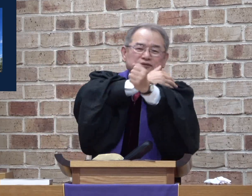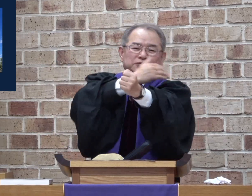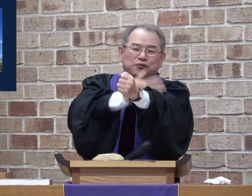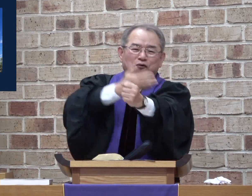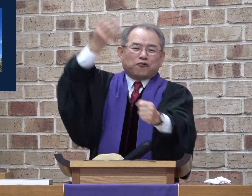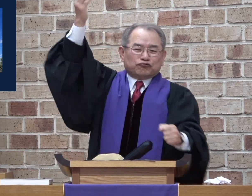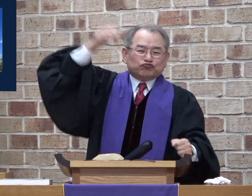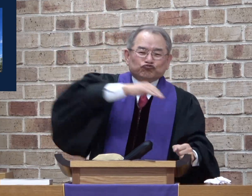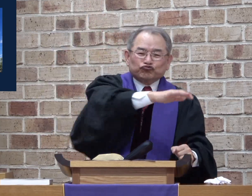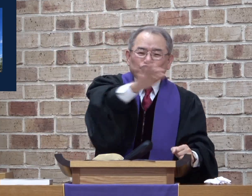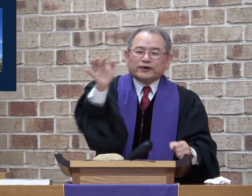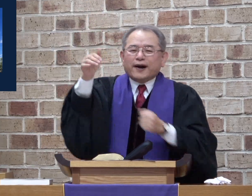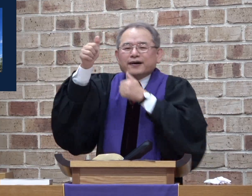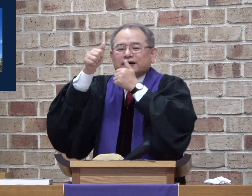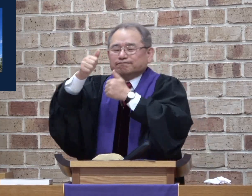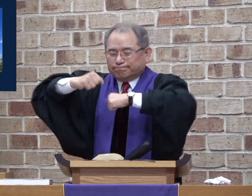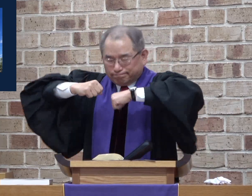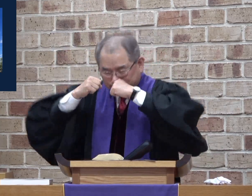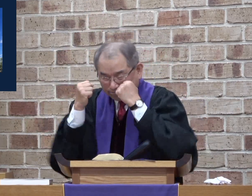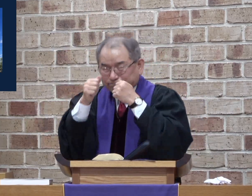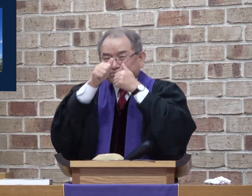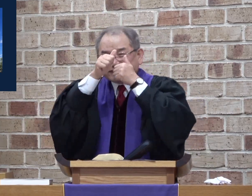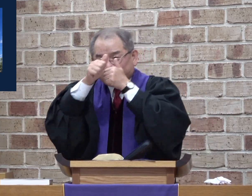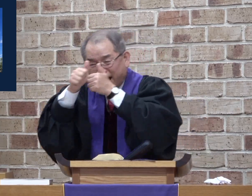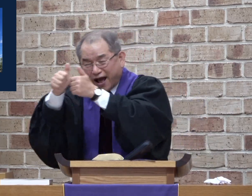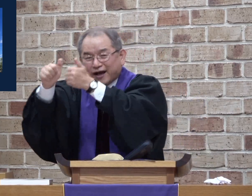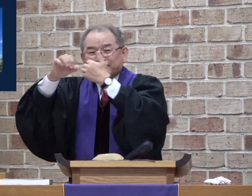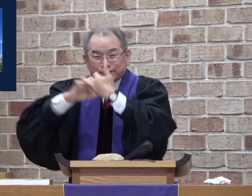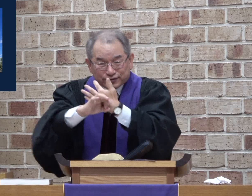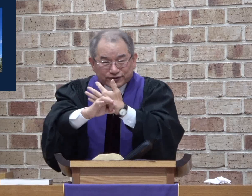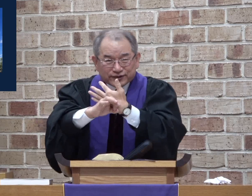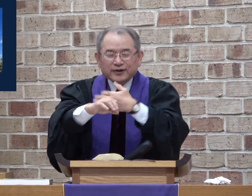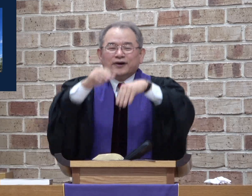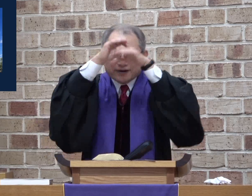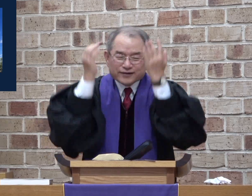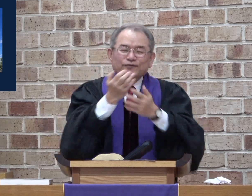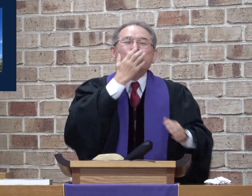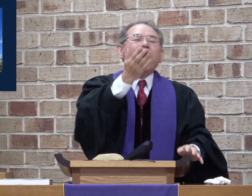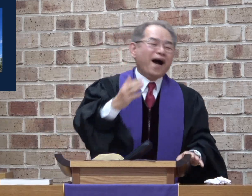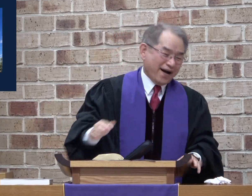능력으로 우리는 하나님을 따르면 모든 일이 가능합니다. 믿으십니까?